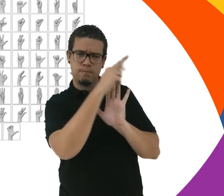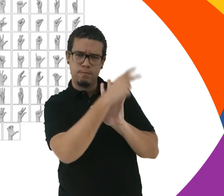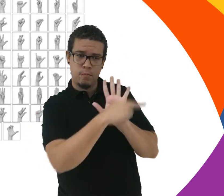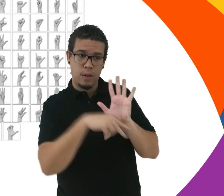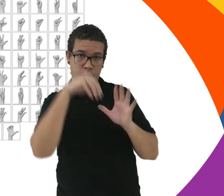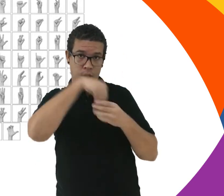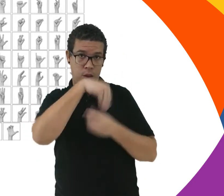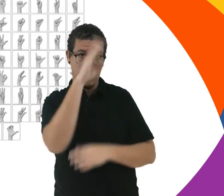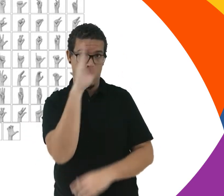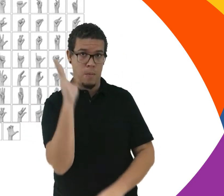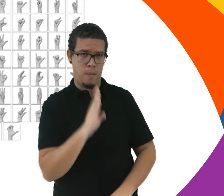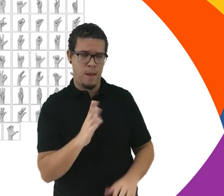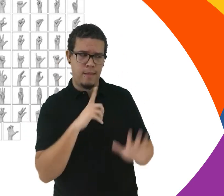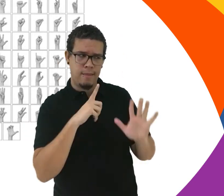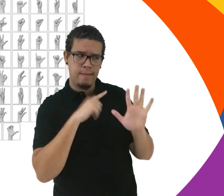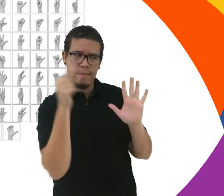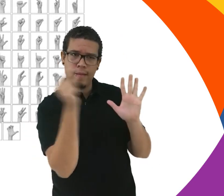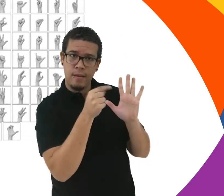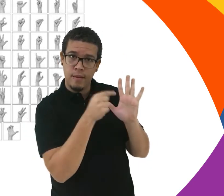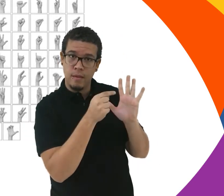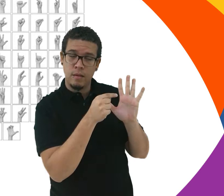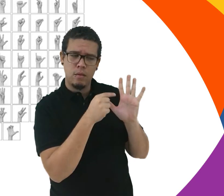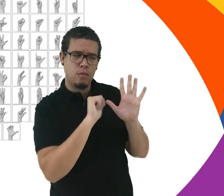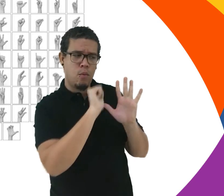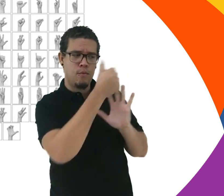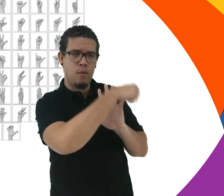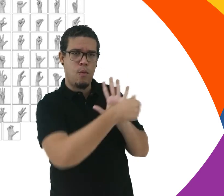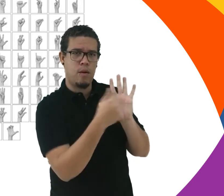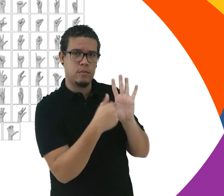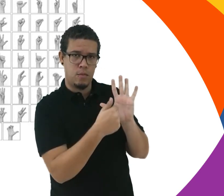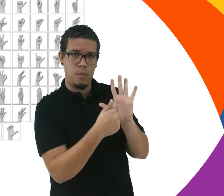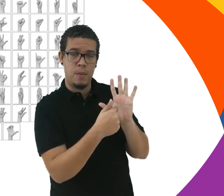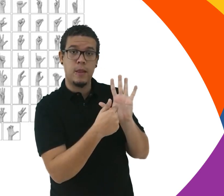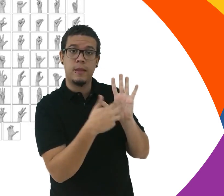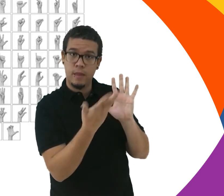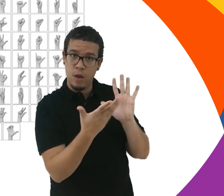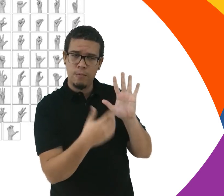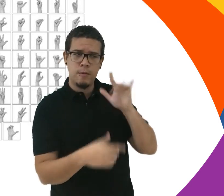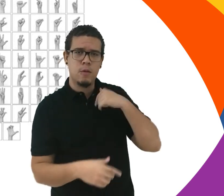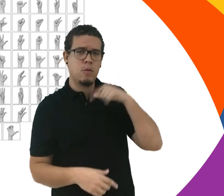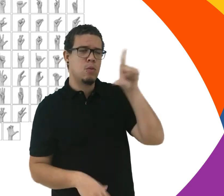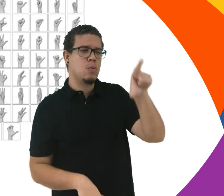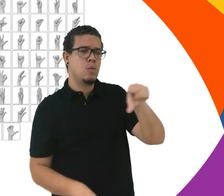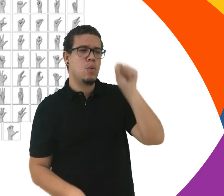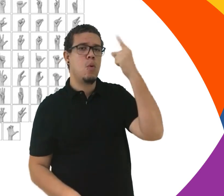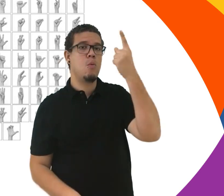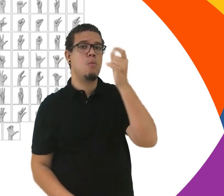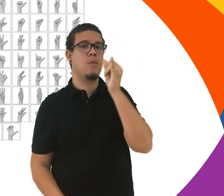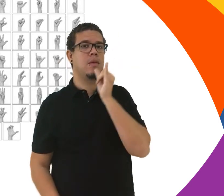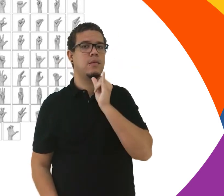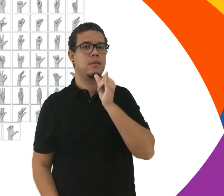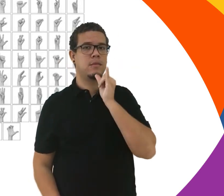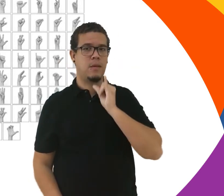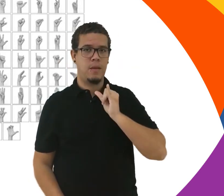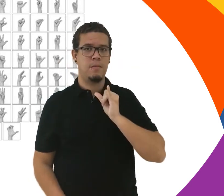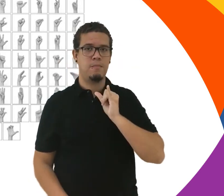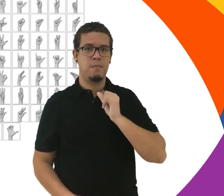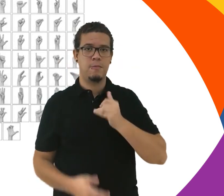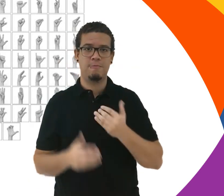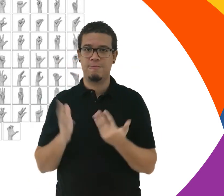diferentes. Diferentes configurações de mãos da língua de sinais. Sim! Então, vou